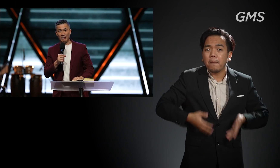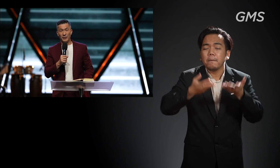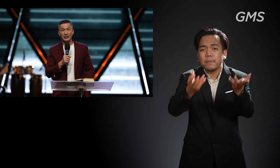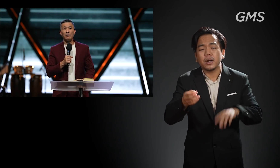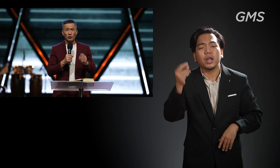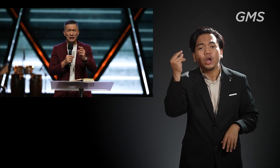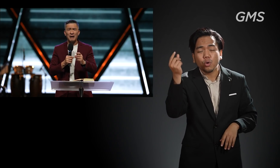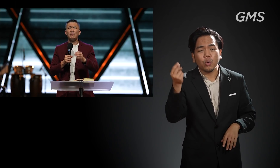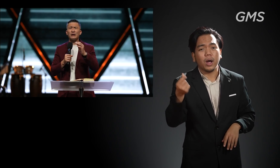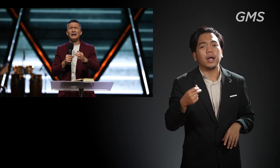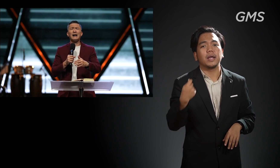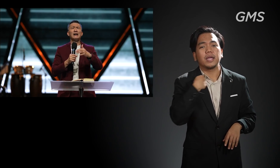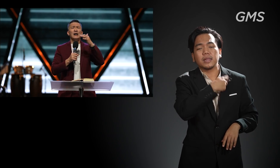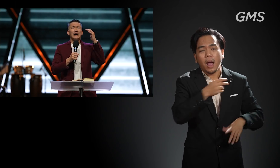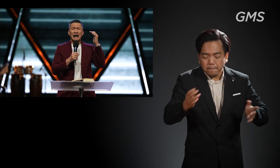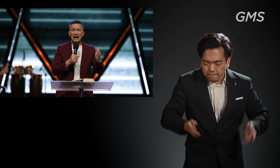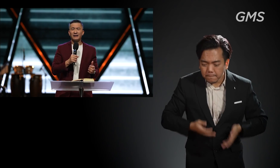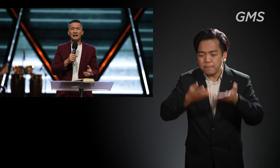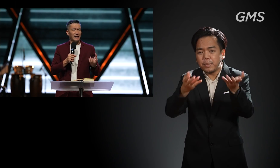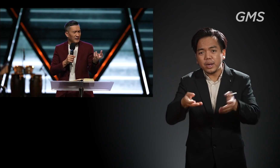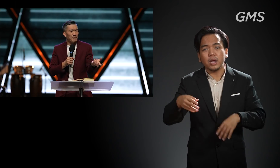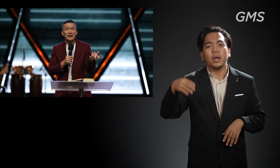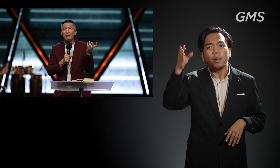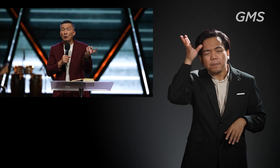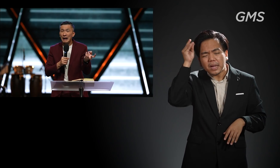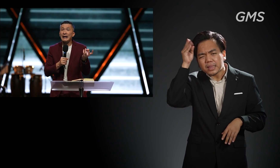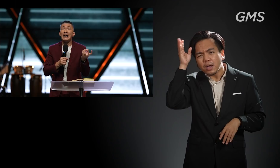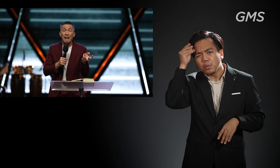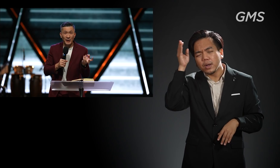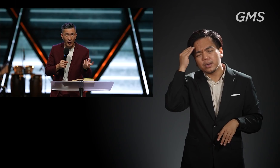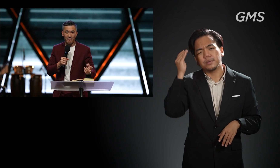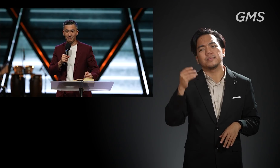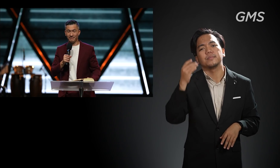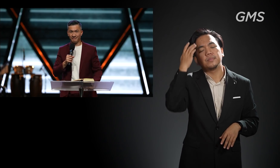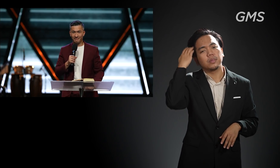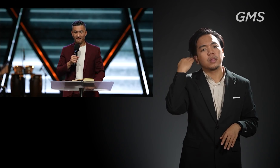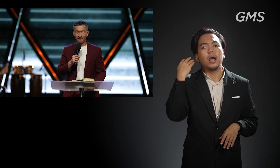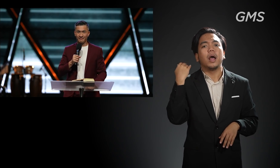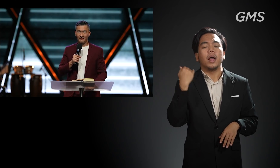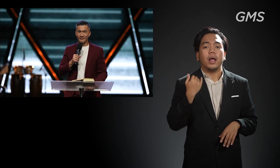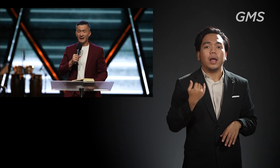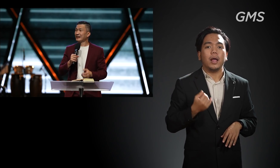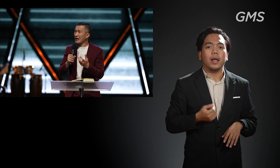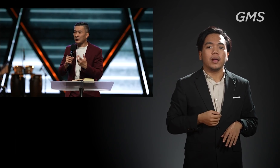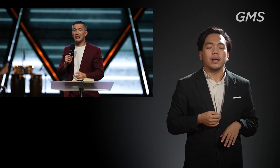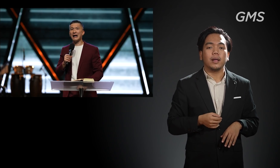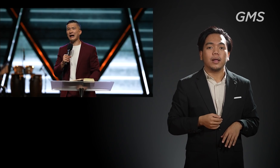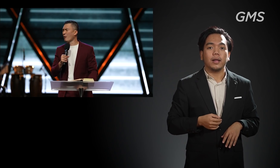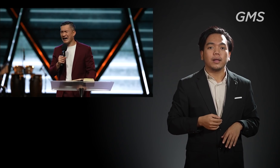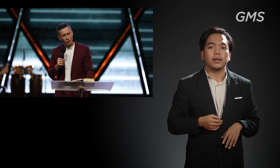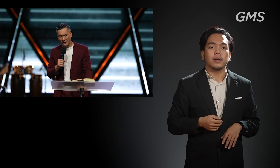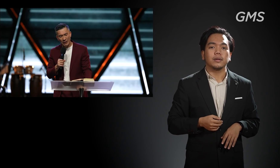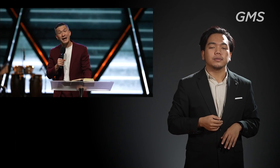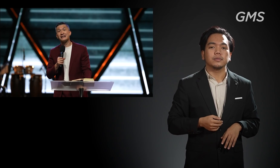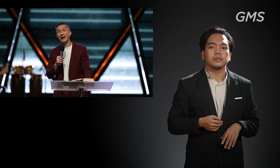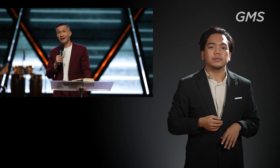dimodali dengan ilmu pengetahuan, terutama dimodali dengan karakter yang ditempa dalam keluarga yang happy home. Yang takut akan Allah,